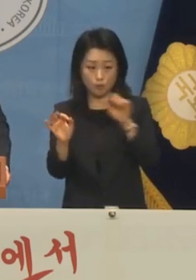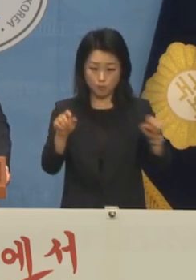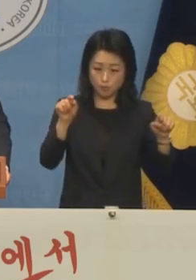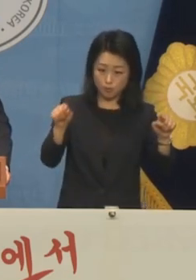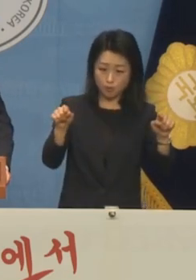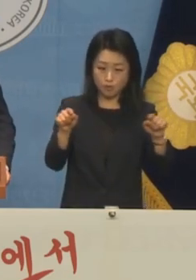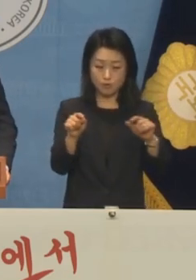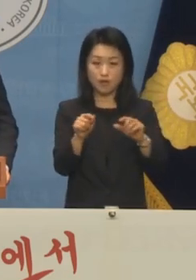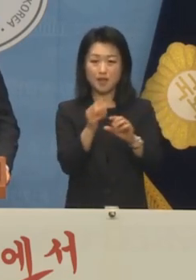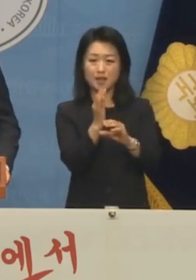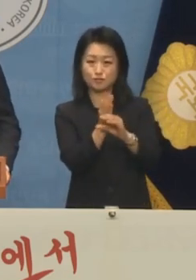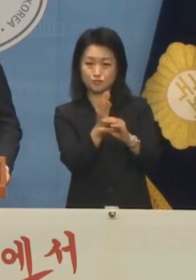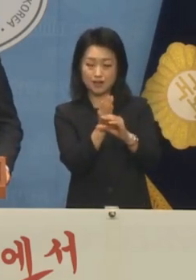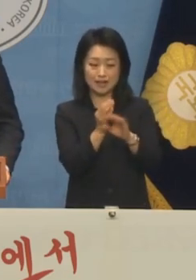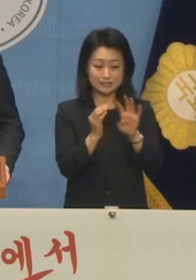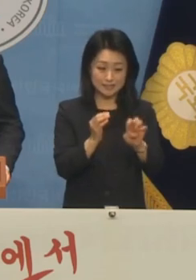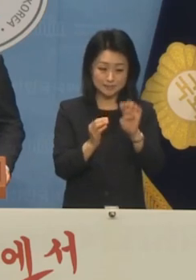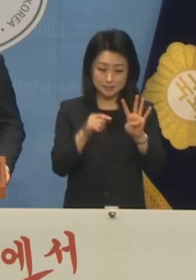평균에 불과한